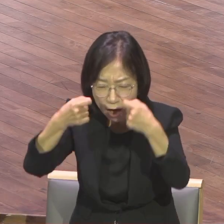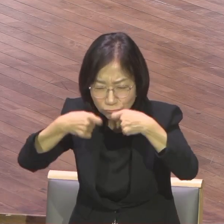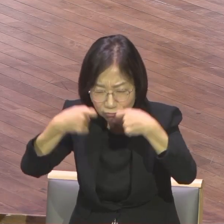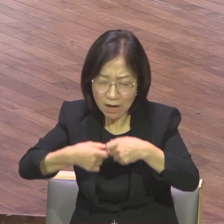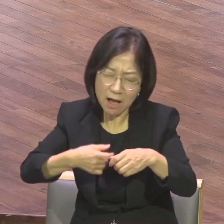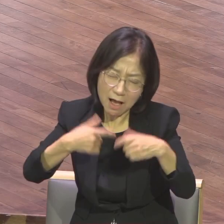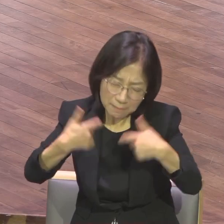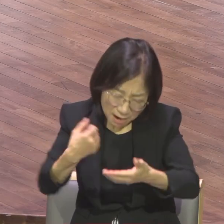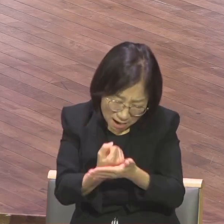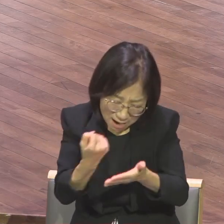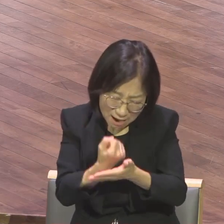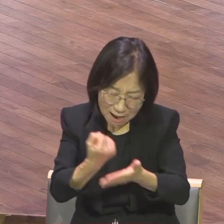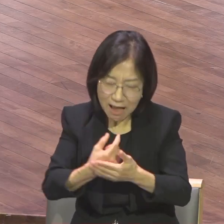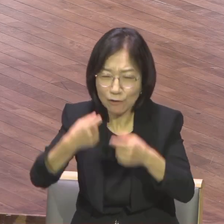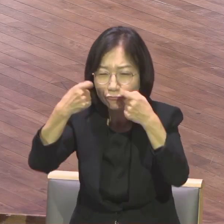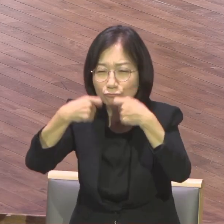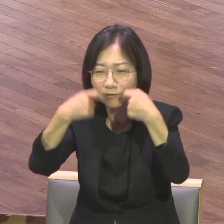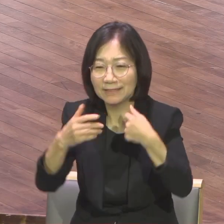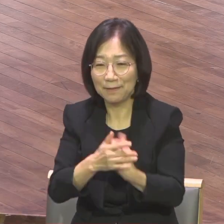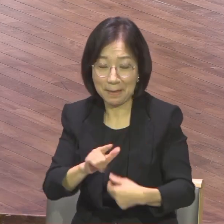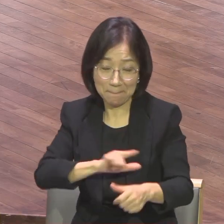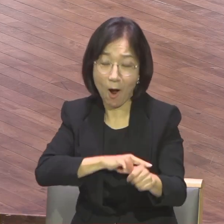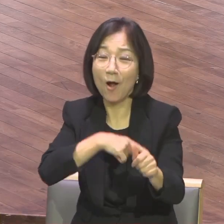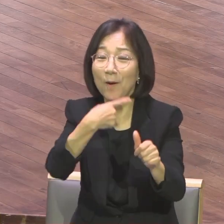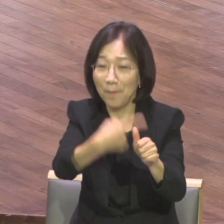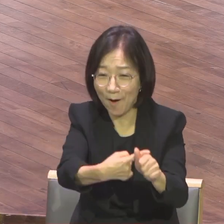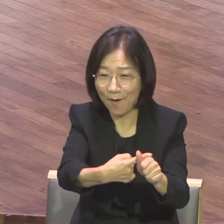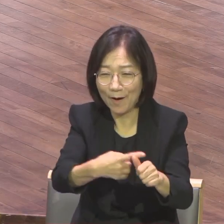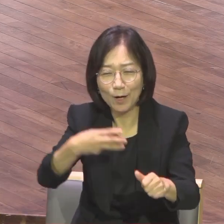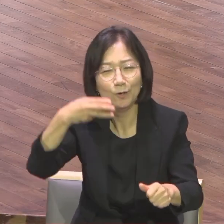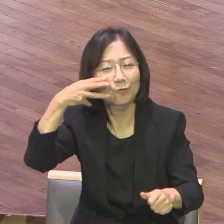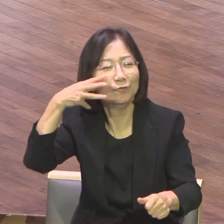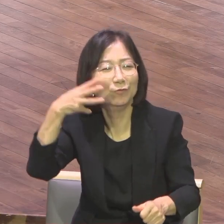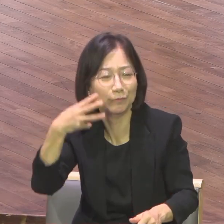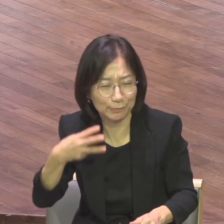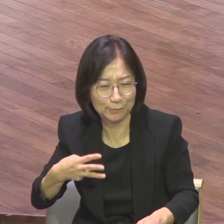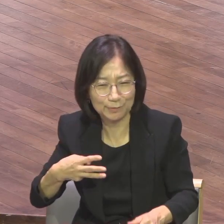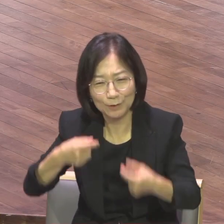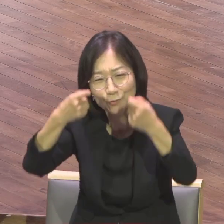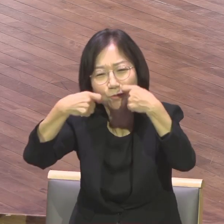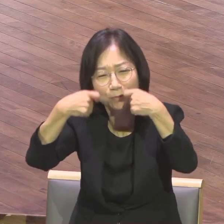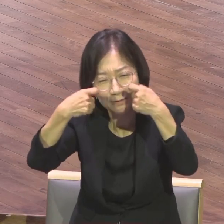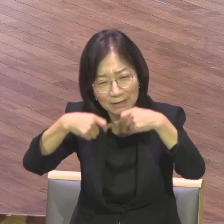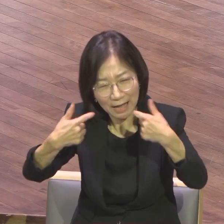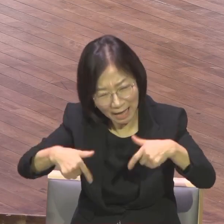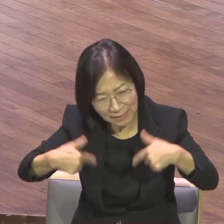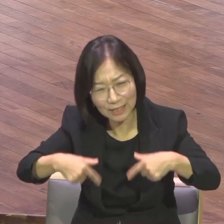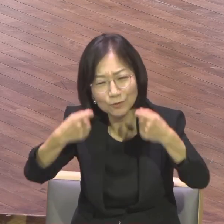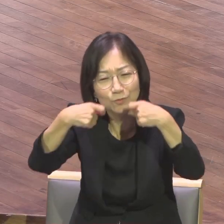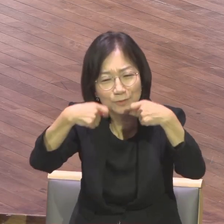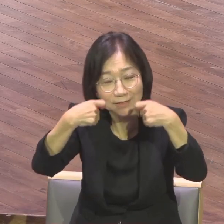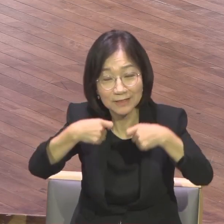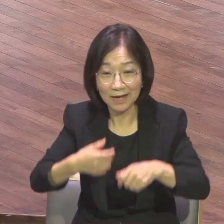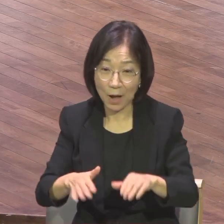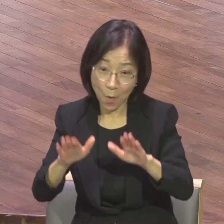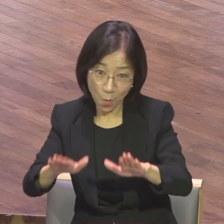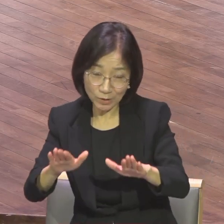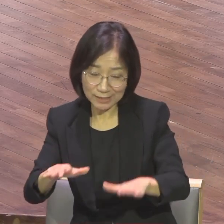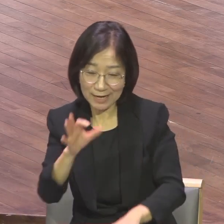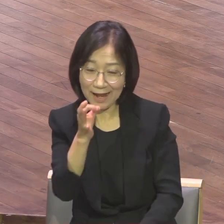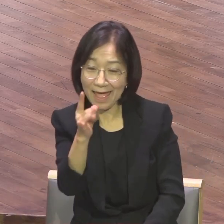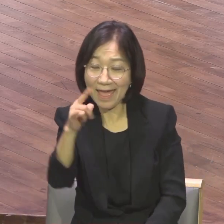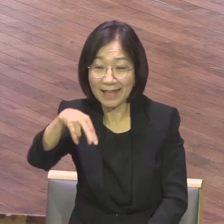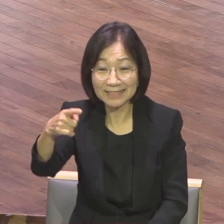그렇게 눈물로 기도한 선지자, 눈물 선지자. 오늘 우리가 살펴본 에스겔 선지자는 소망의